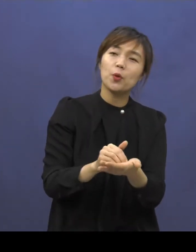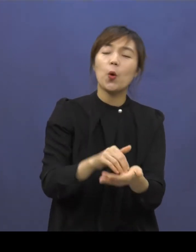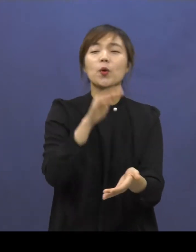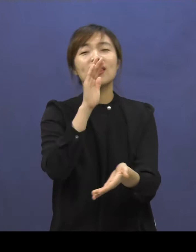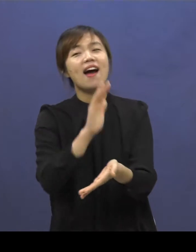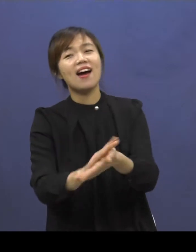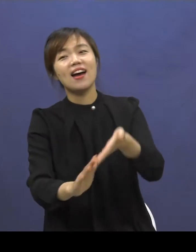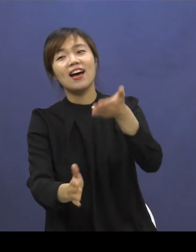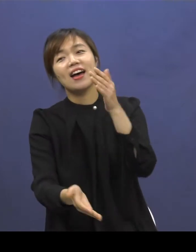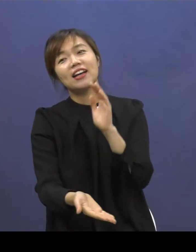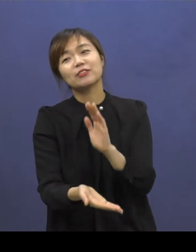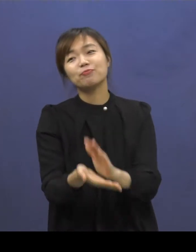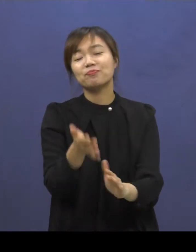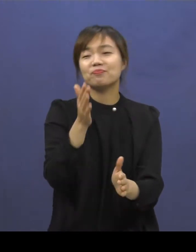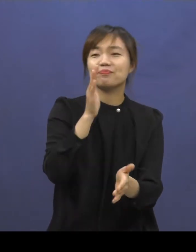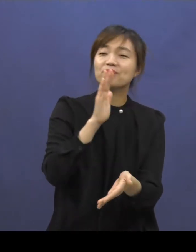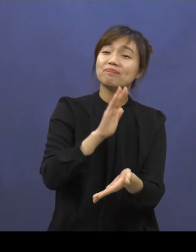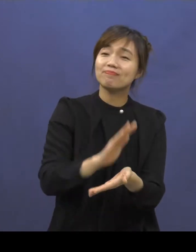없도다